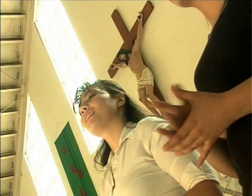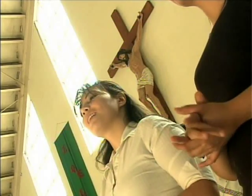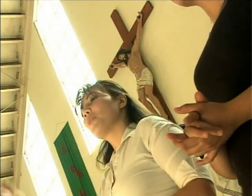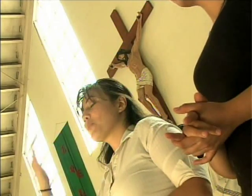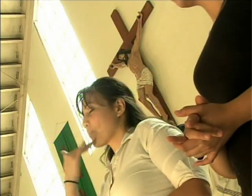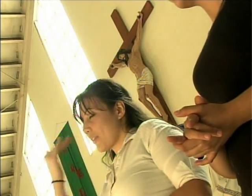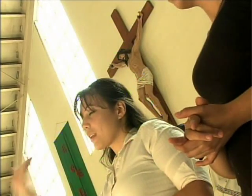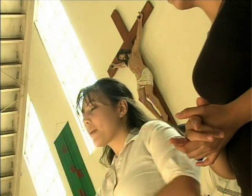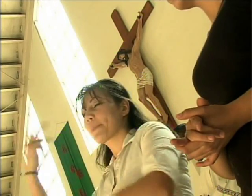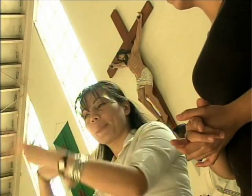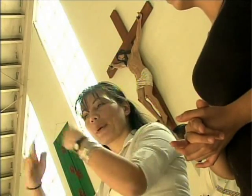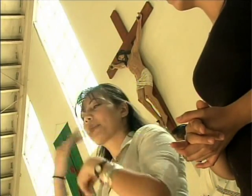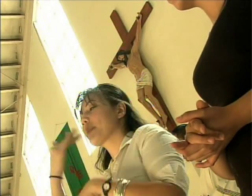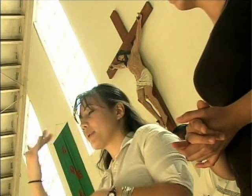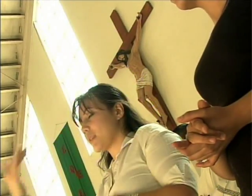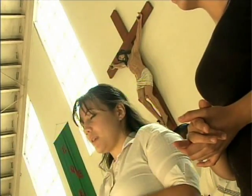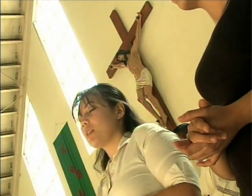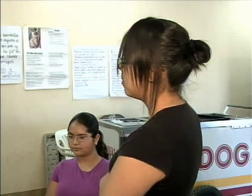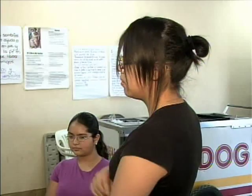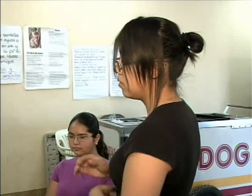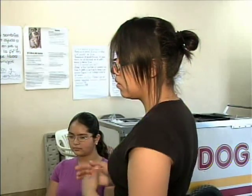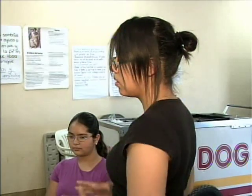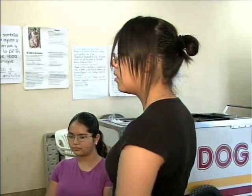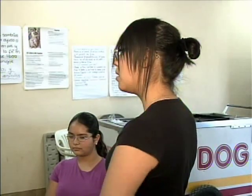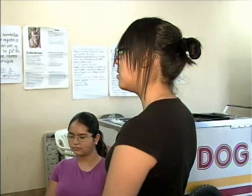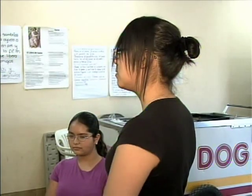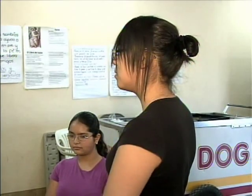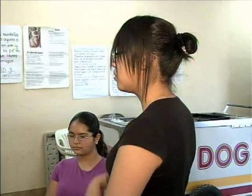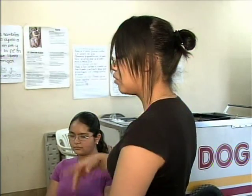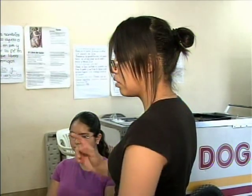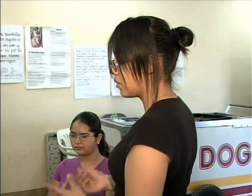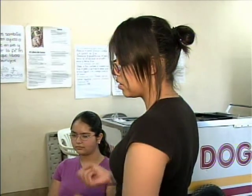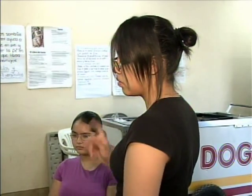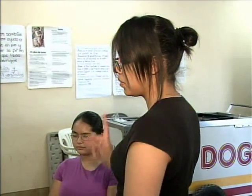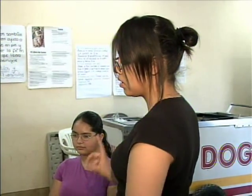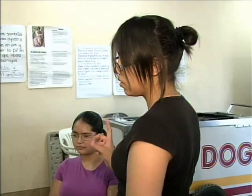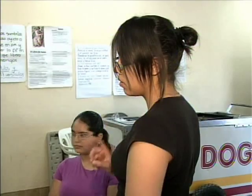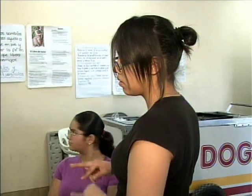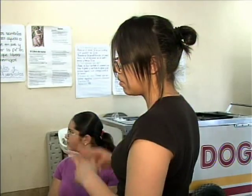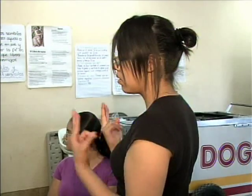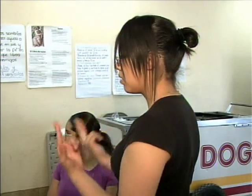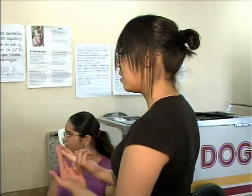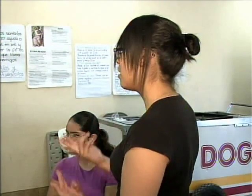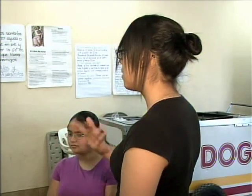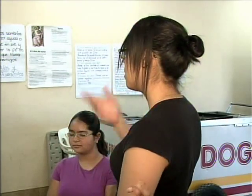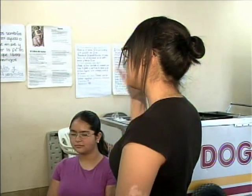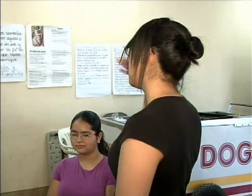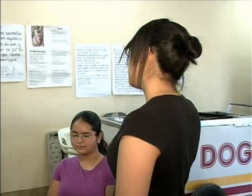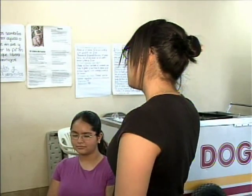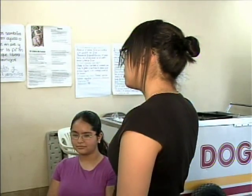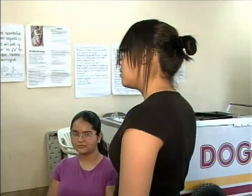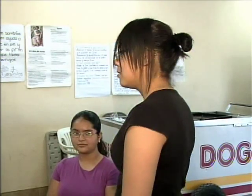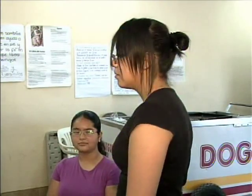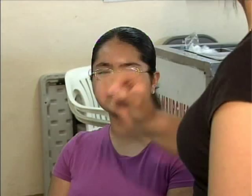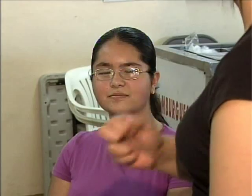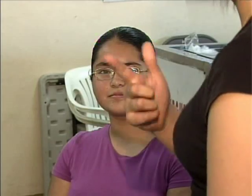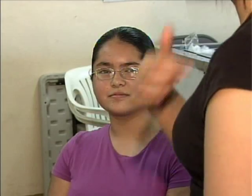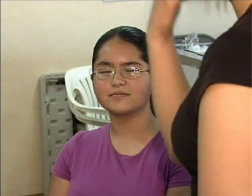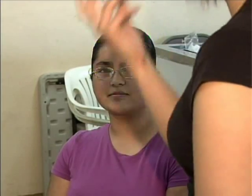son muy grandes. La discriminación es la principal. Quienes padecen sordera son rechazados por la sociedad. La